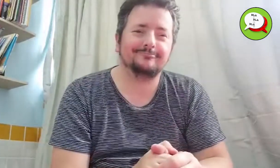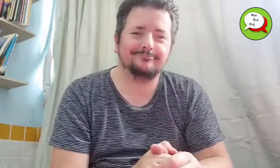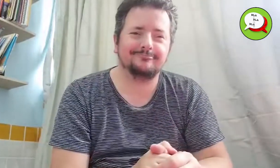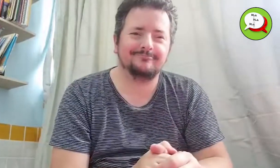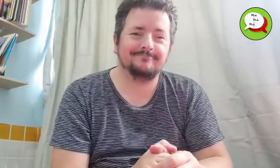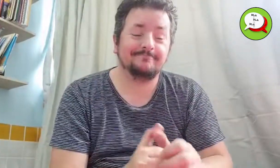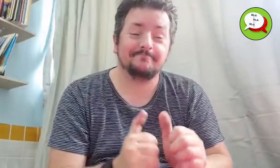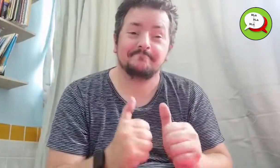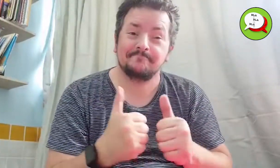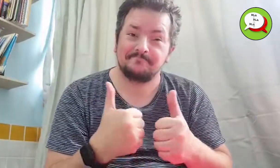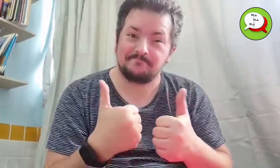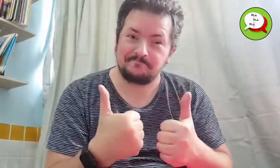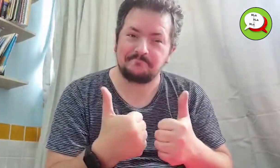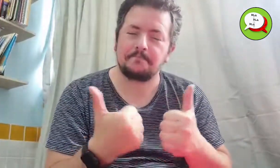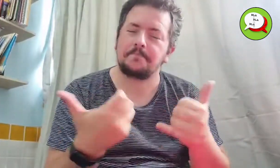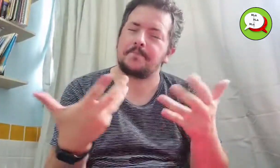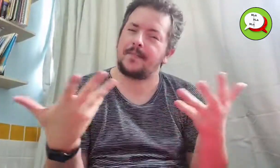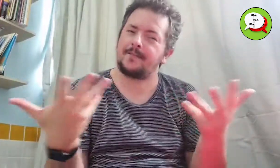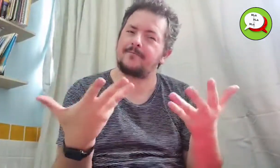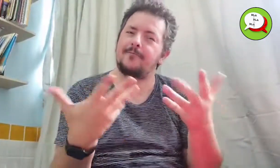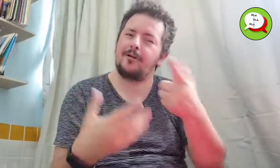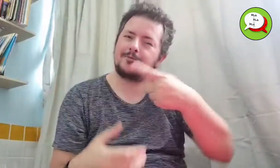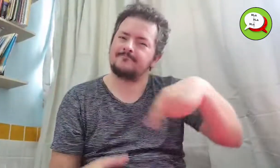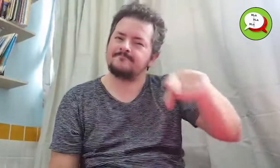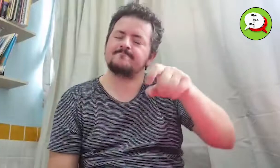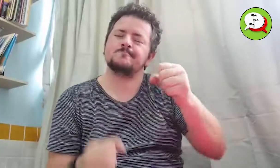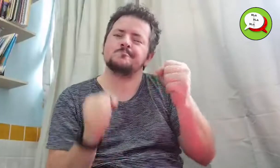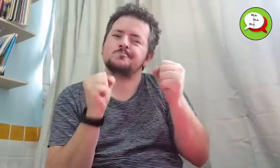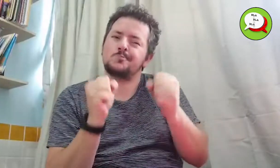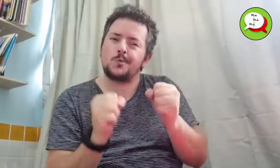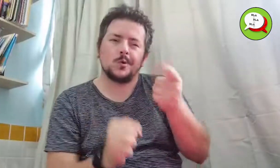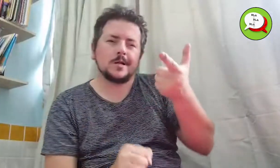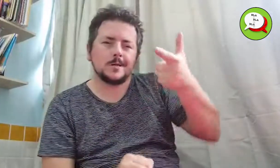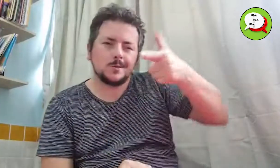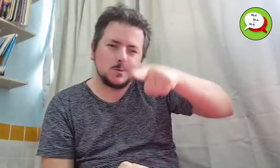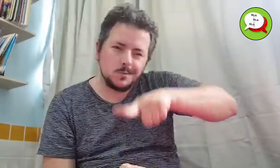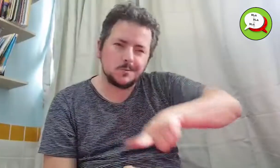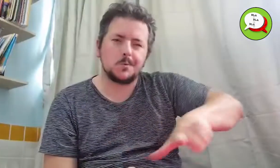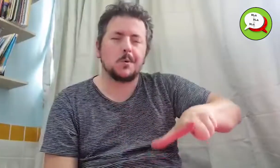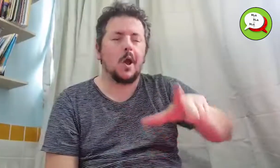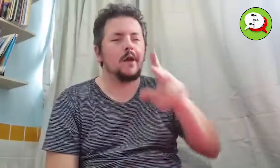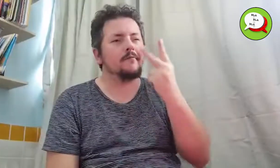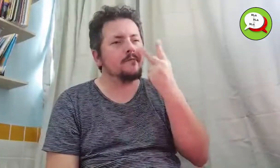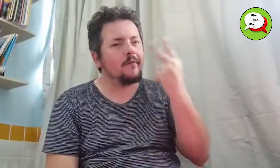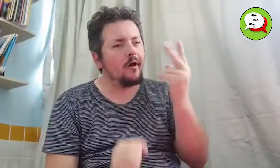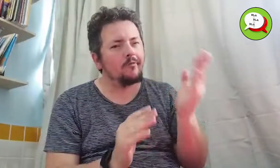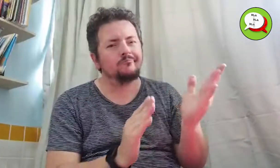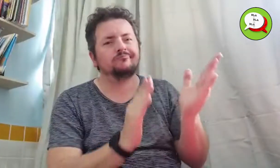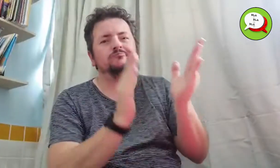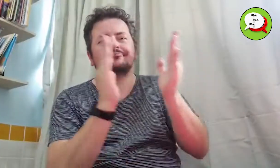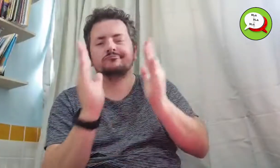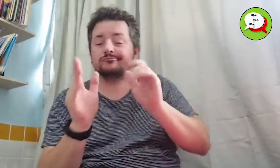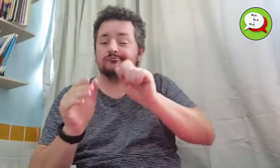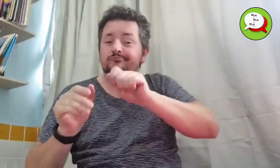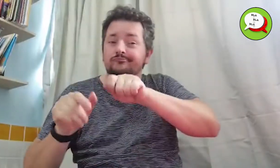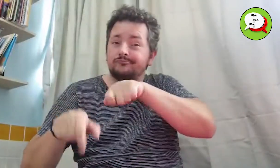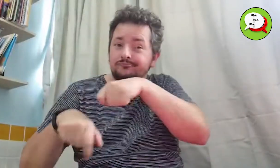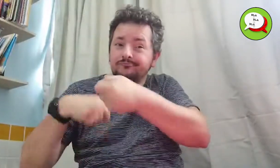Ensinar ABC, certo? Então, agora, se você precisar, volta no vídeo,